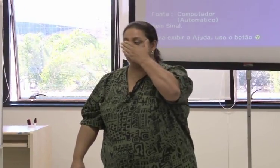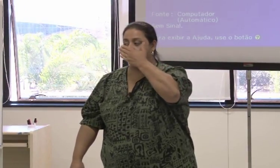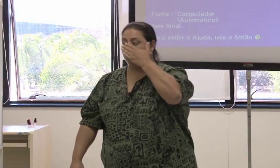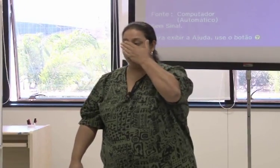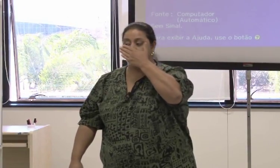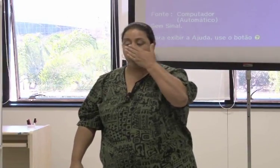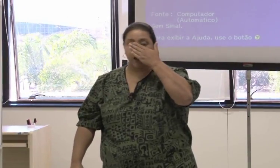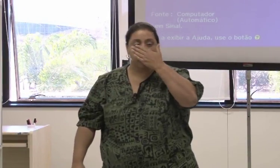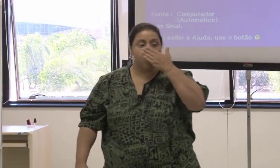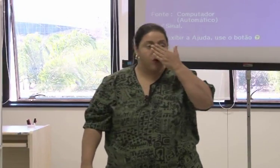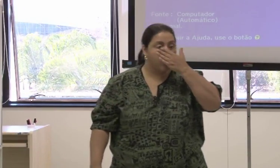Que isso?